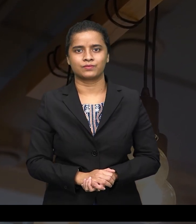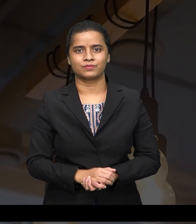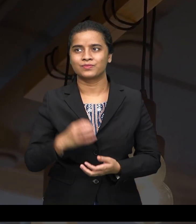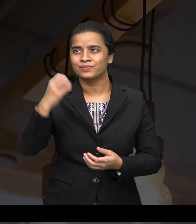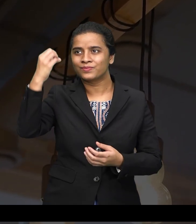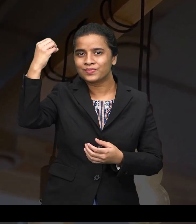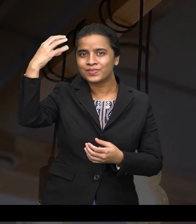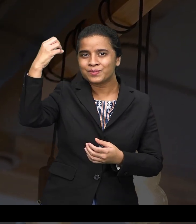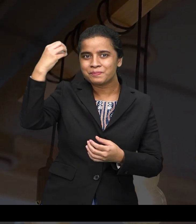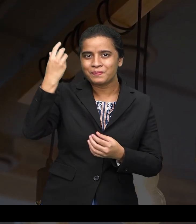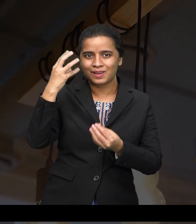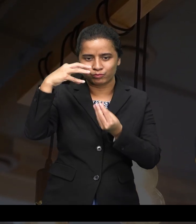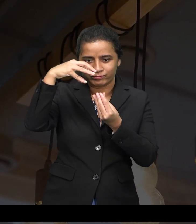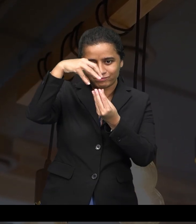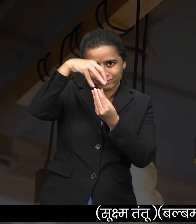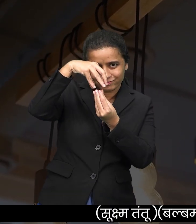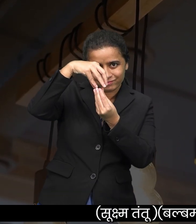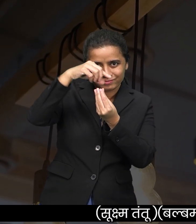फिलामेंट,